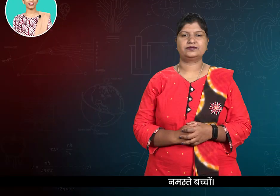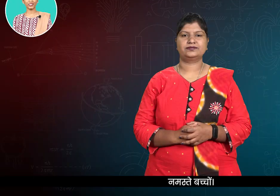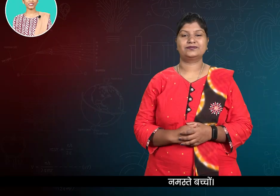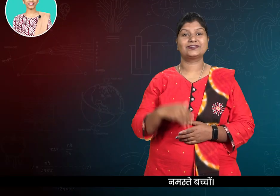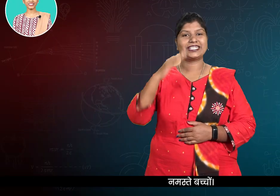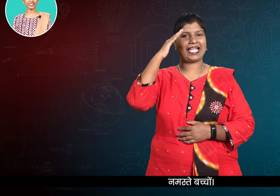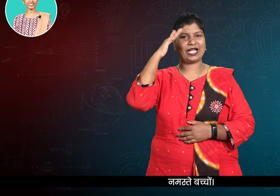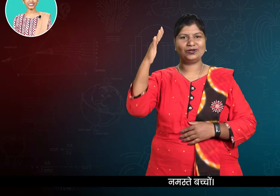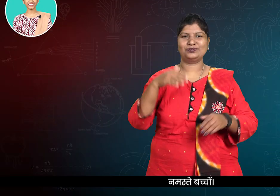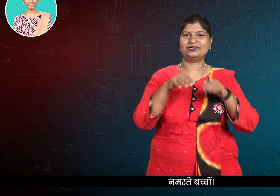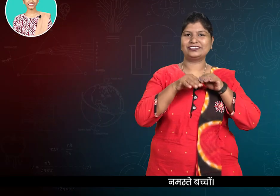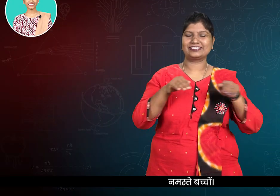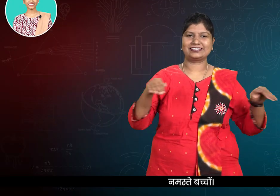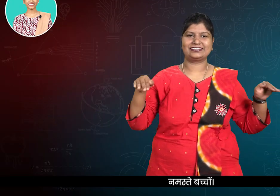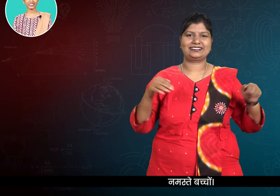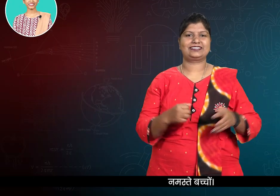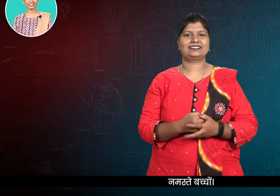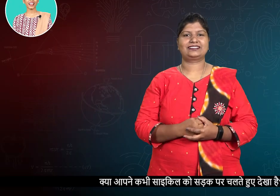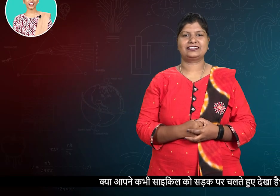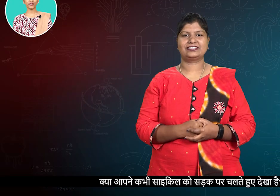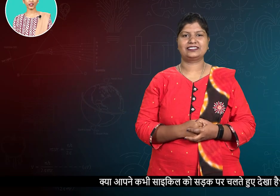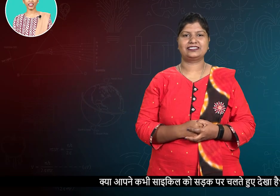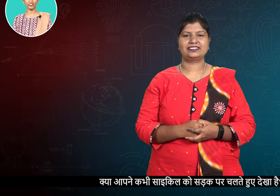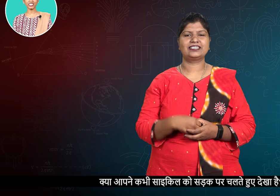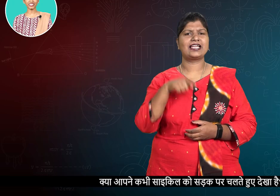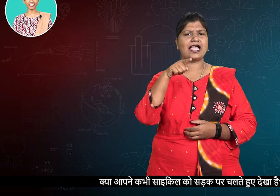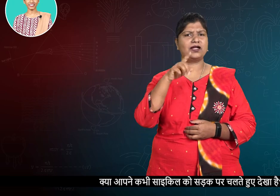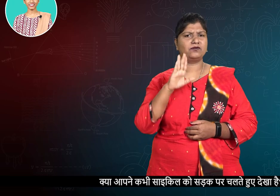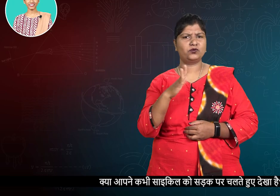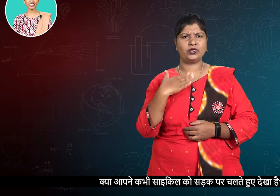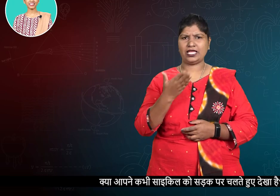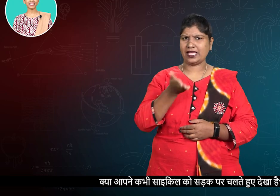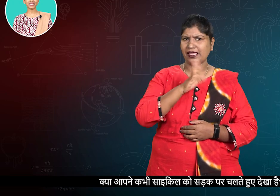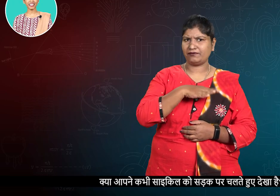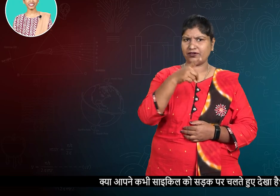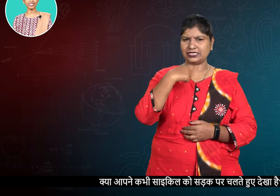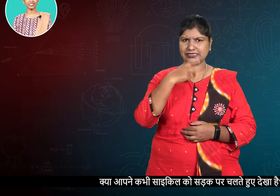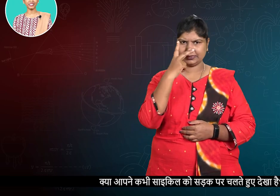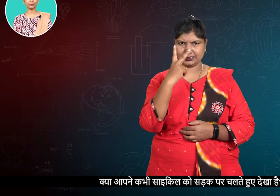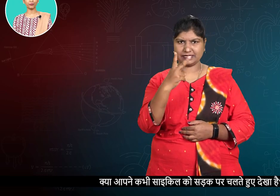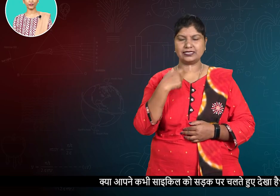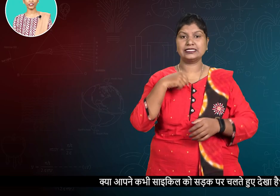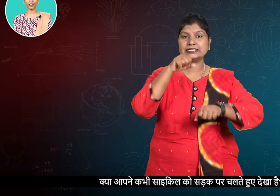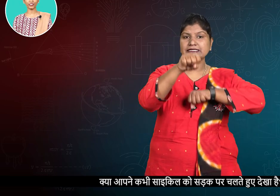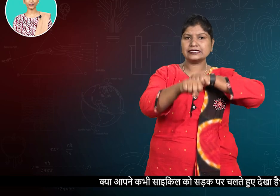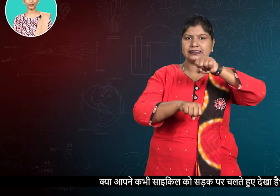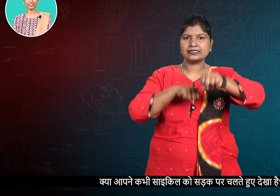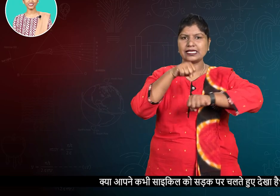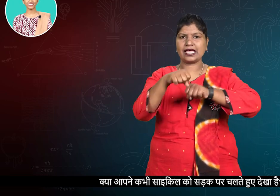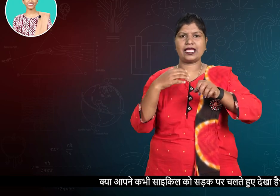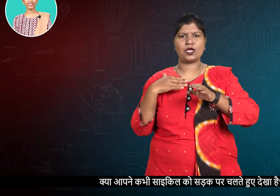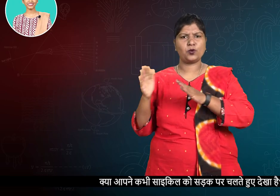हेलो बच्चो, क्या आपने कभी साइकल को सडक पर चलते हुए देखा है?